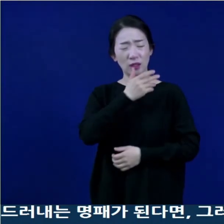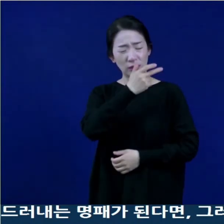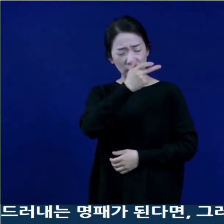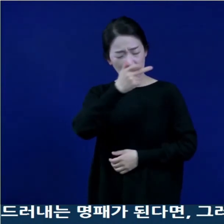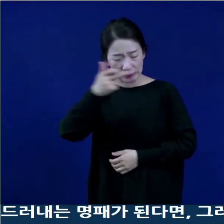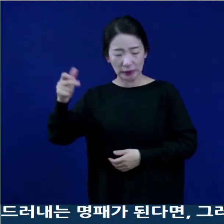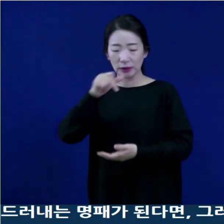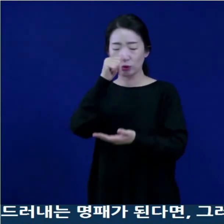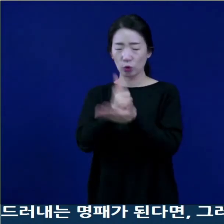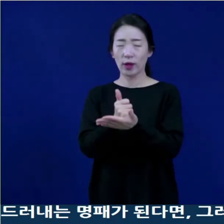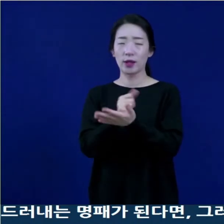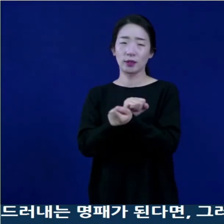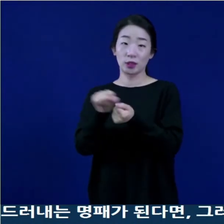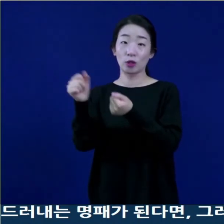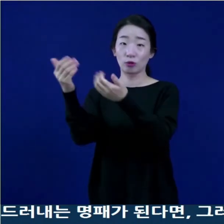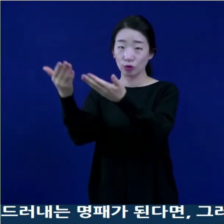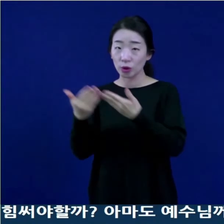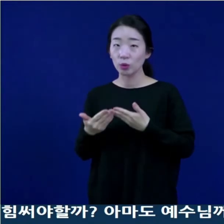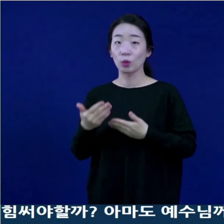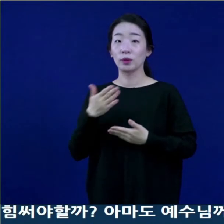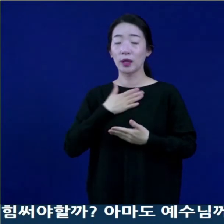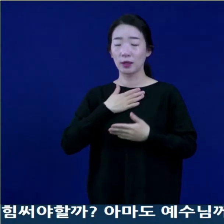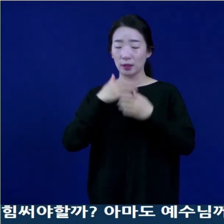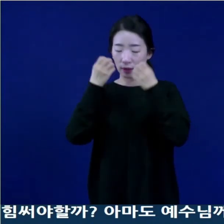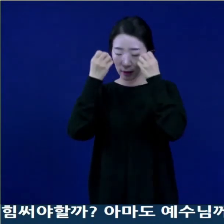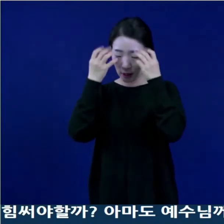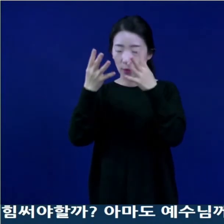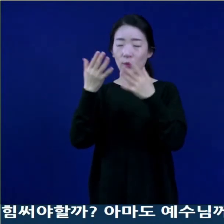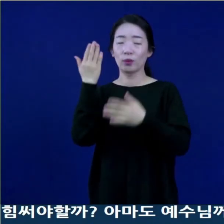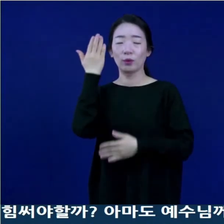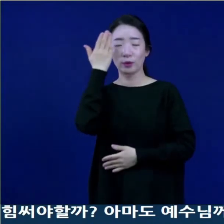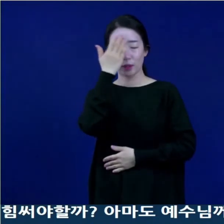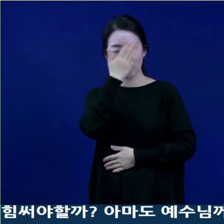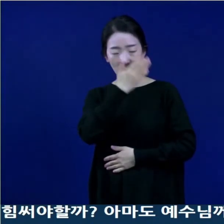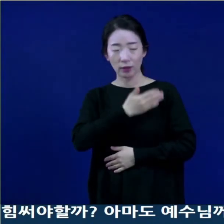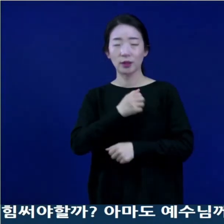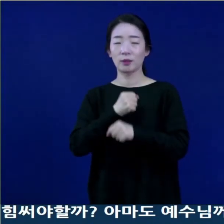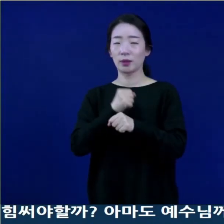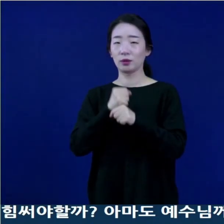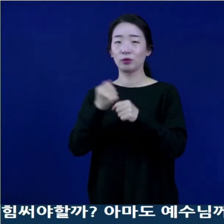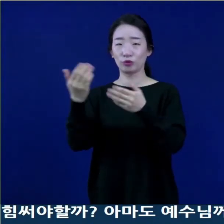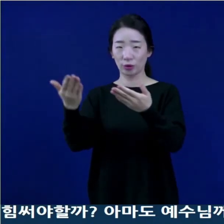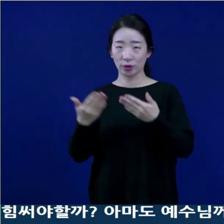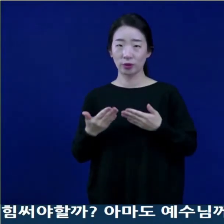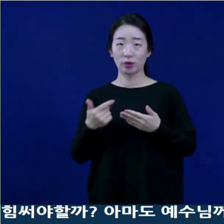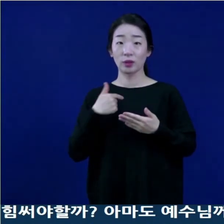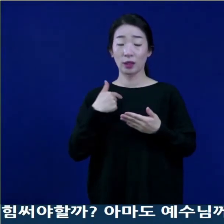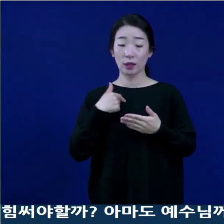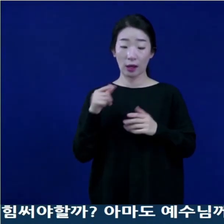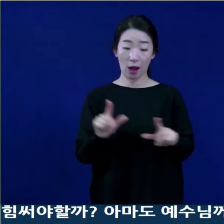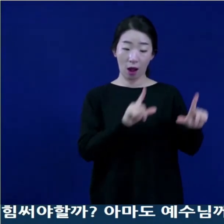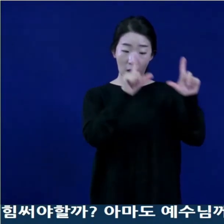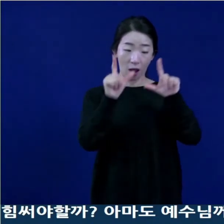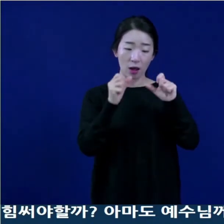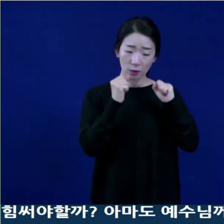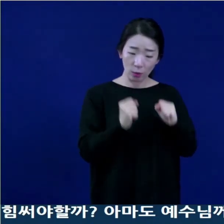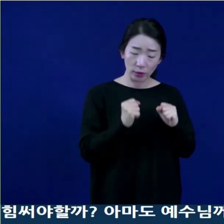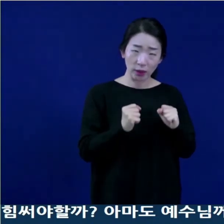씻어주시고 나를 항상 사롭고 깨끗하게 하셔서 삶의 자리에서